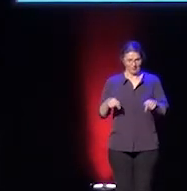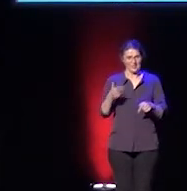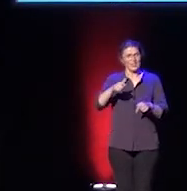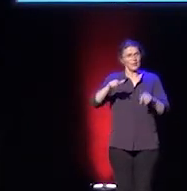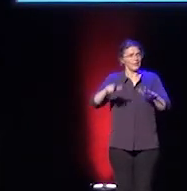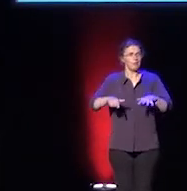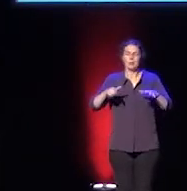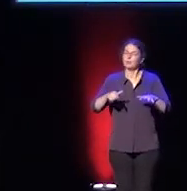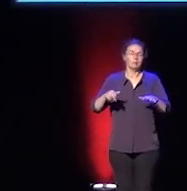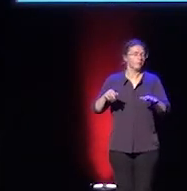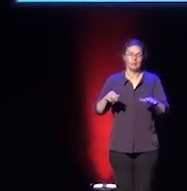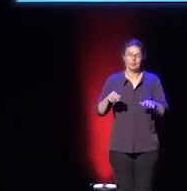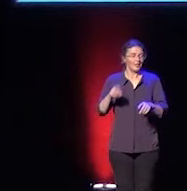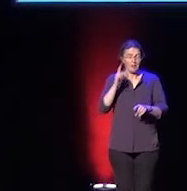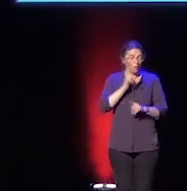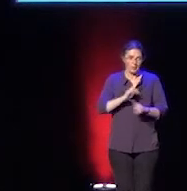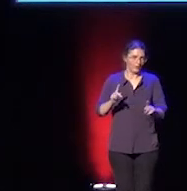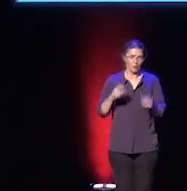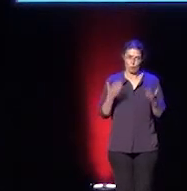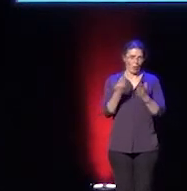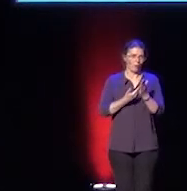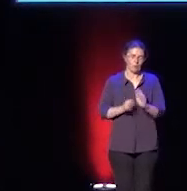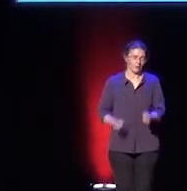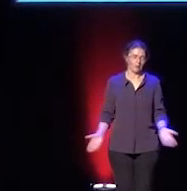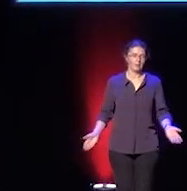2017 kein glaubwürdiges Argument sein.